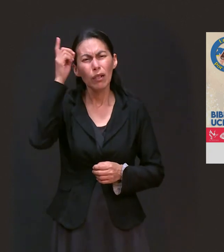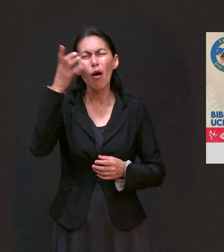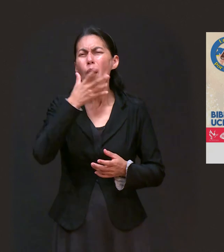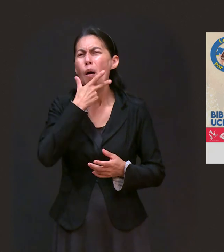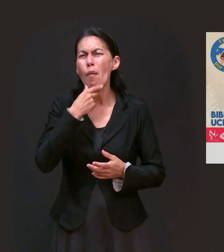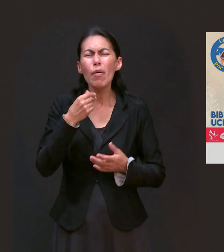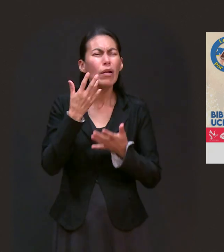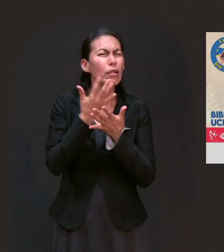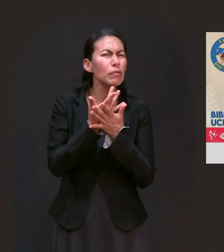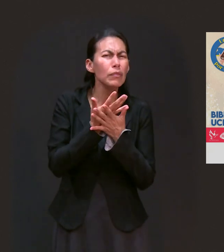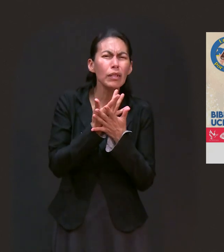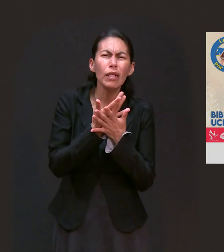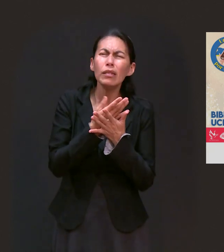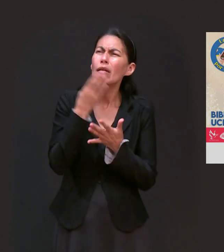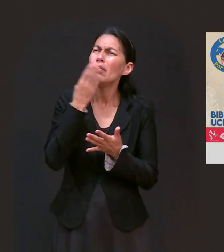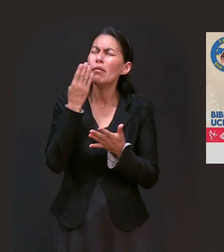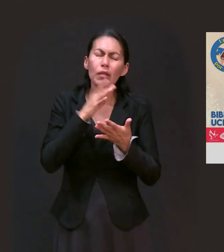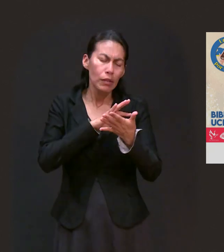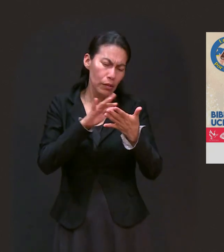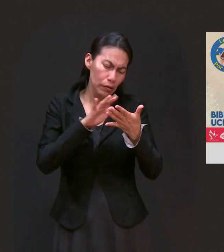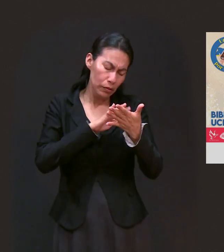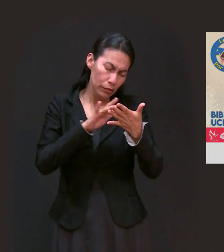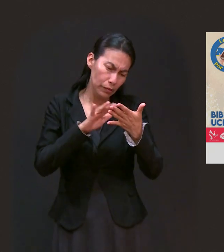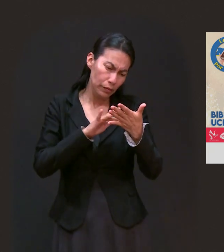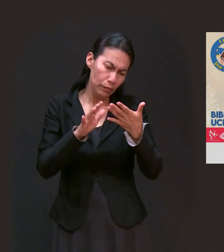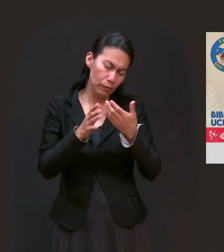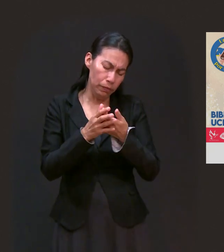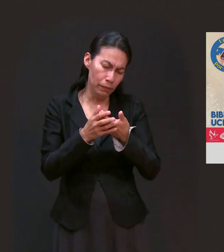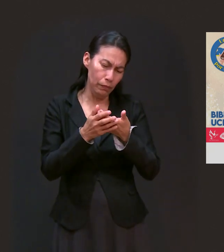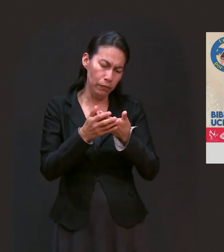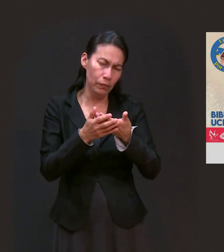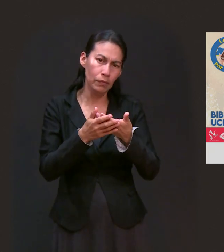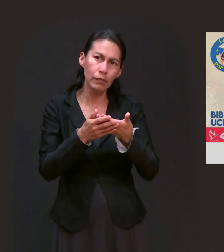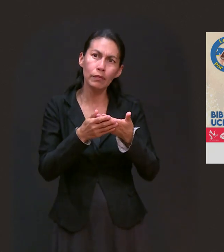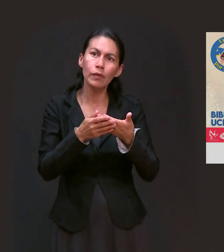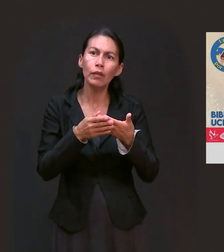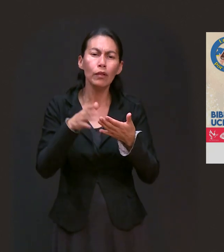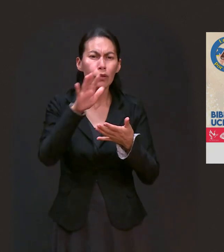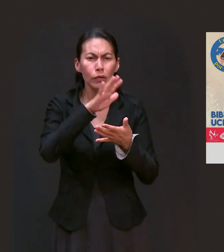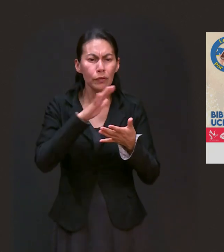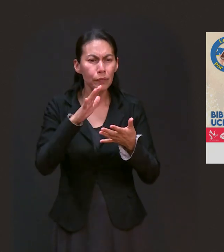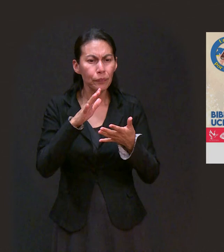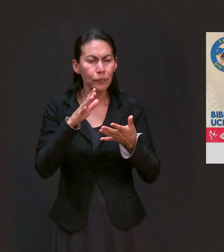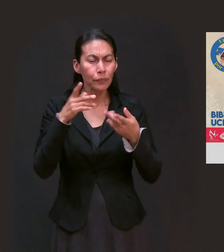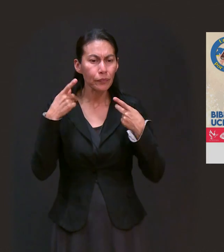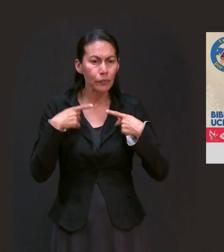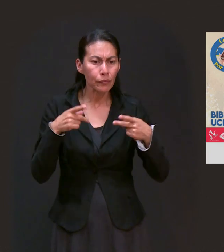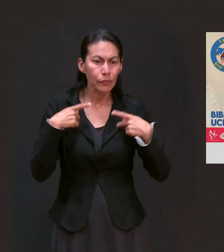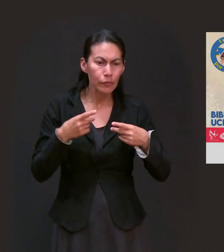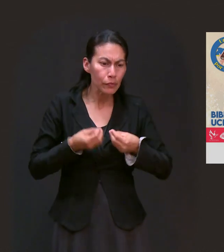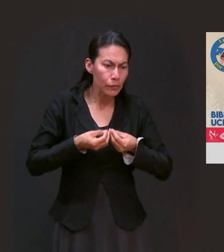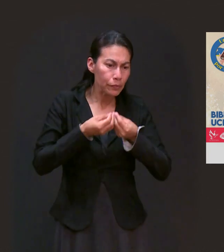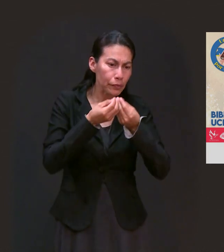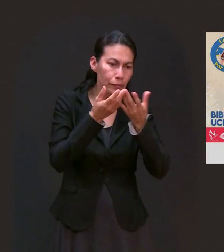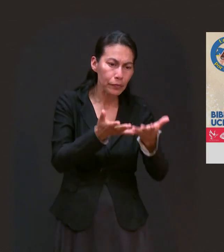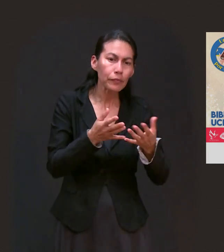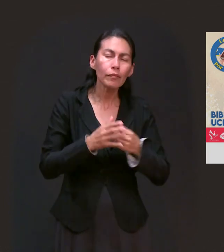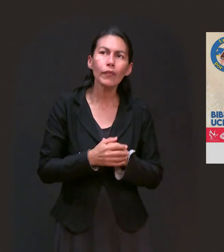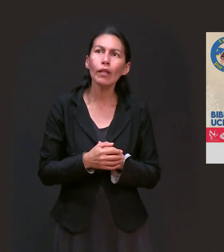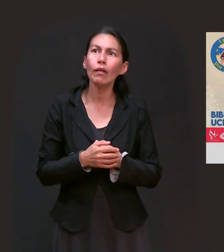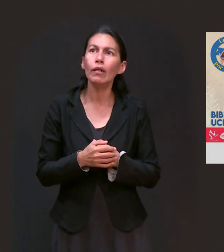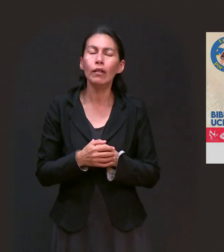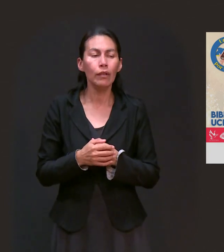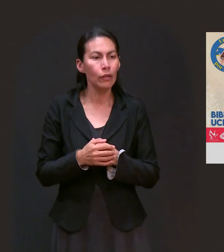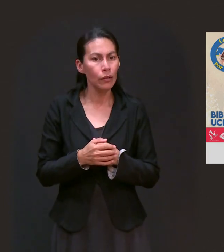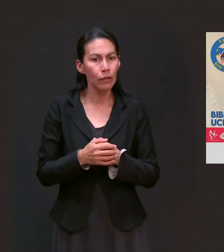esperanza en la pronta venida de jesús a leer la biblia y podemos compartirlo a través